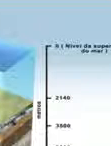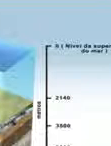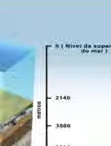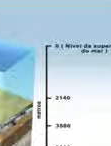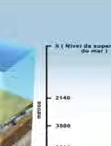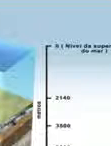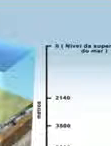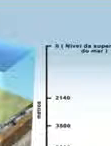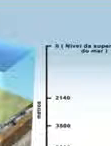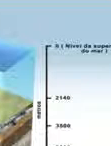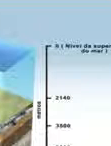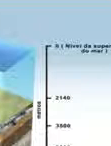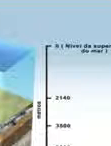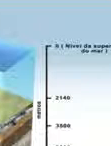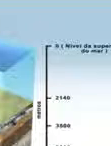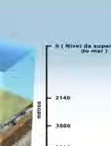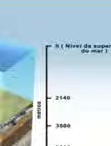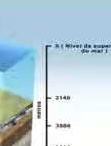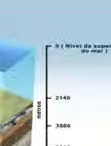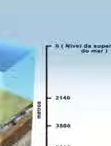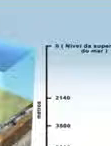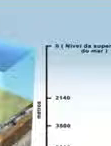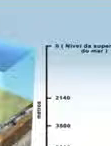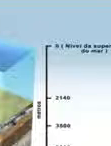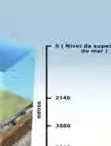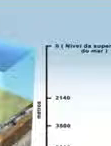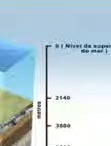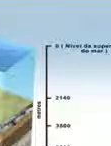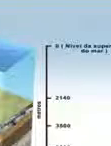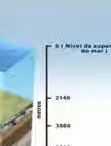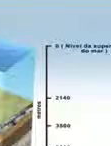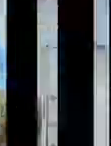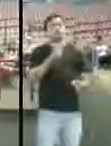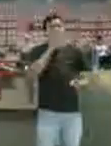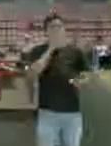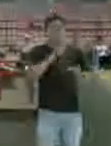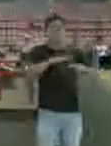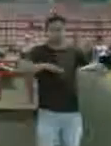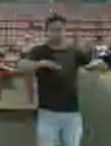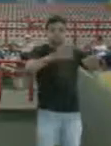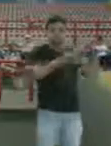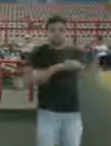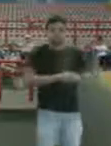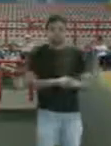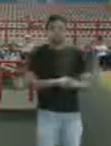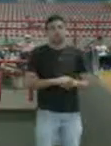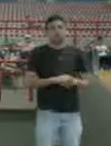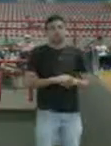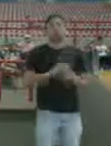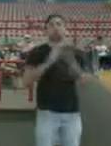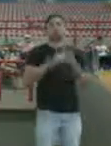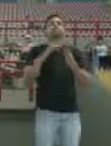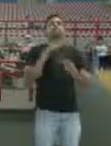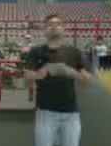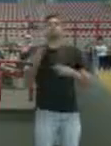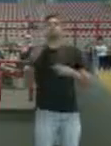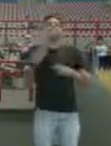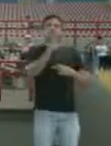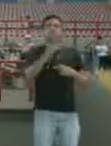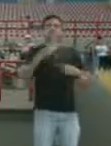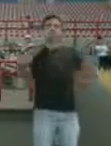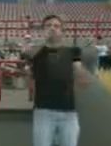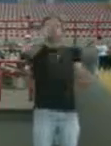é retirar esse petróleo. Porque encontrar, nós encontramos essa camada de pré-sal. O Brasil sempre vem aparecendo com